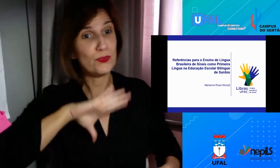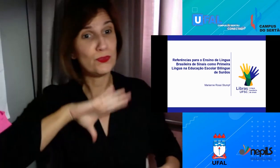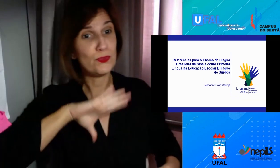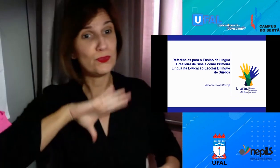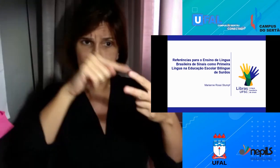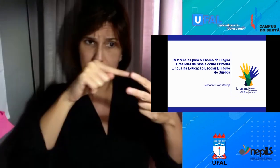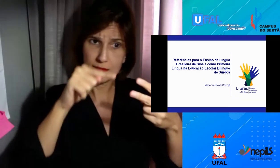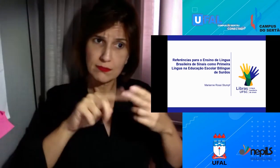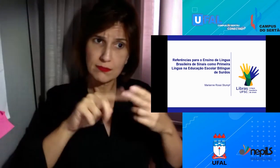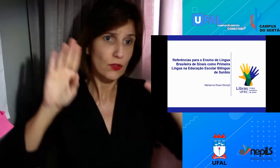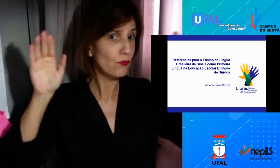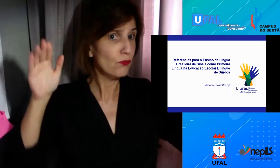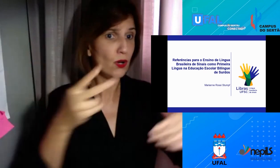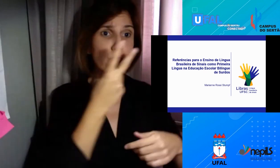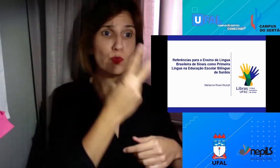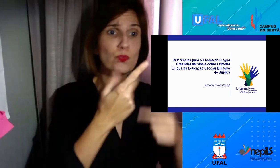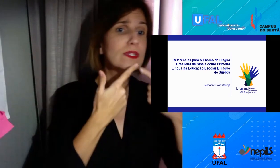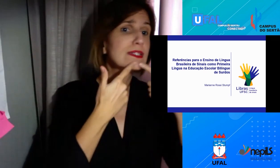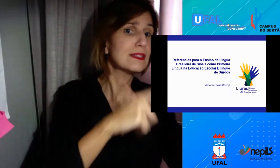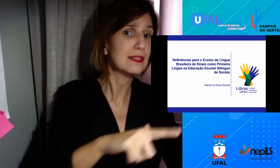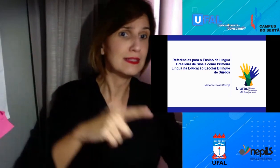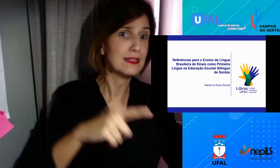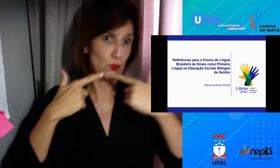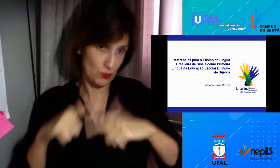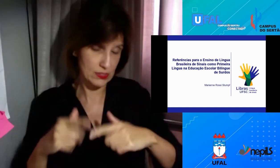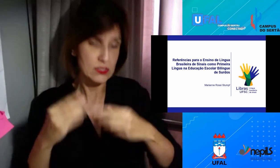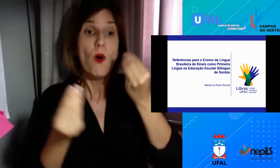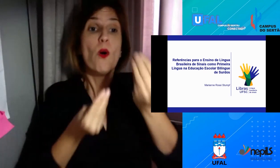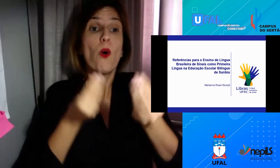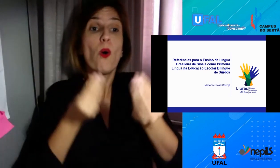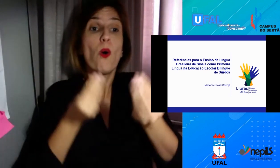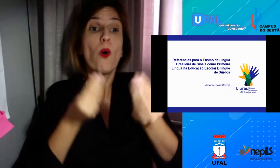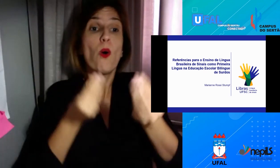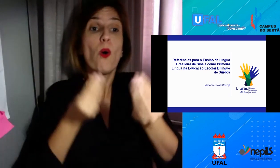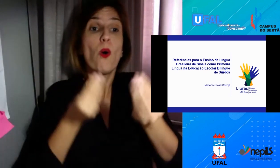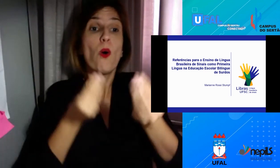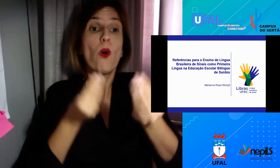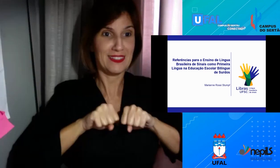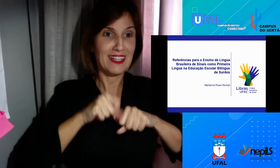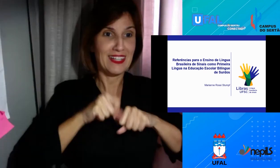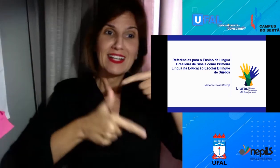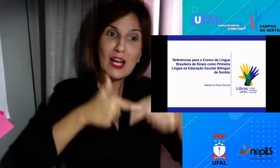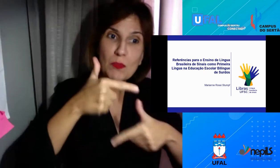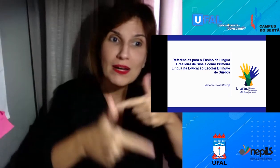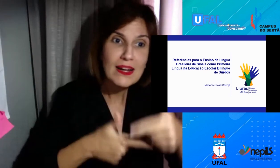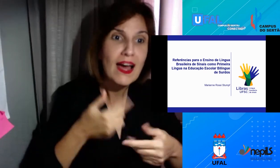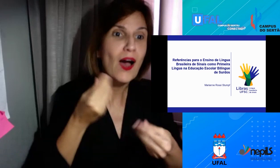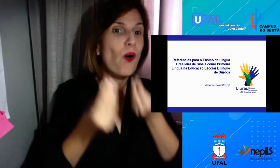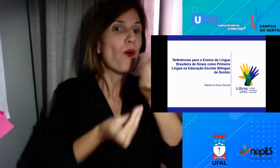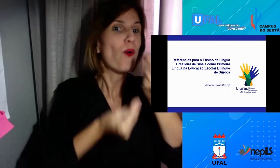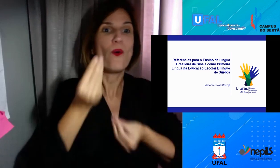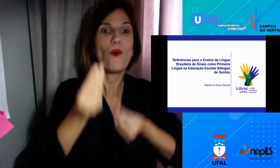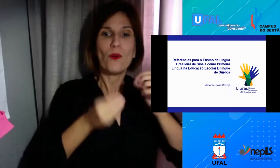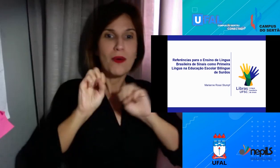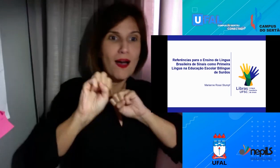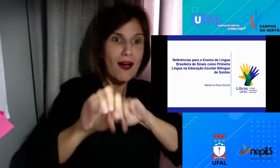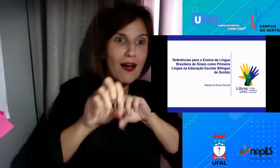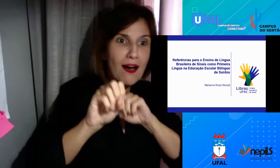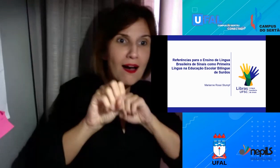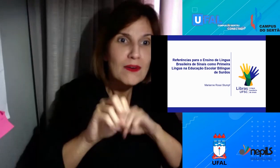clareza, a necessidade do ensino da língua de sinais como primeira língua e a língua portuguesa como segunda língua. Então, a